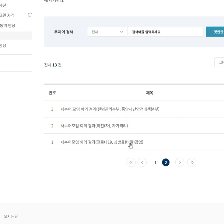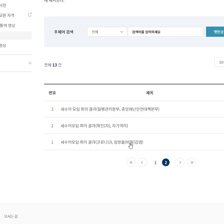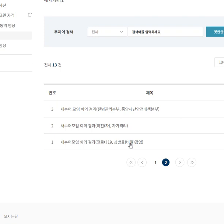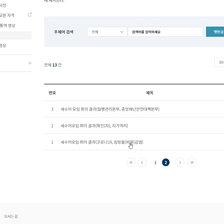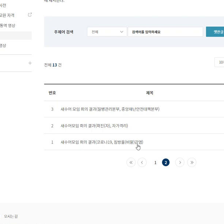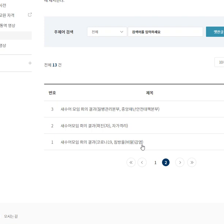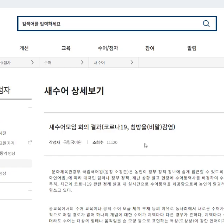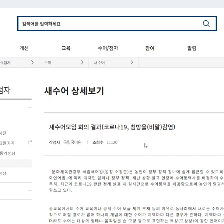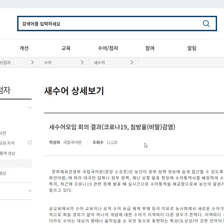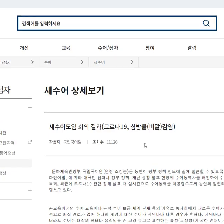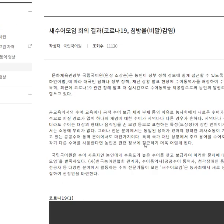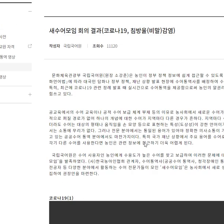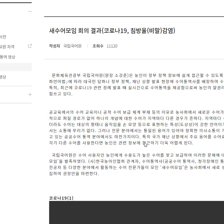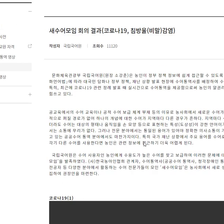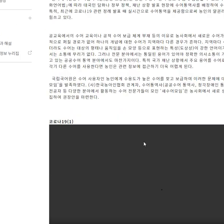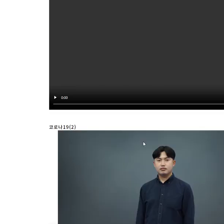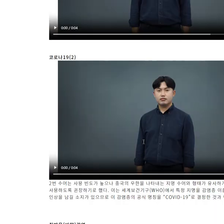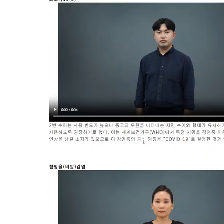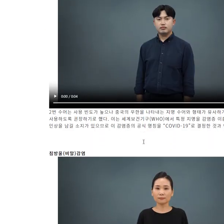뭐 이렇게